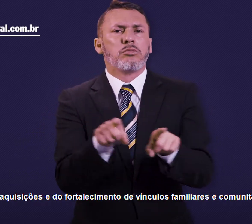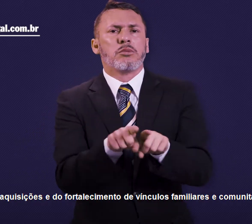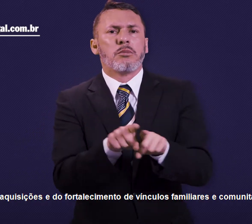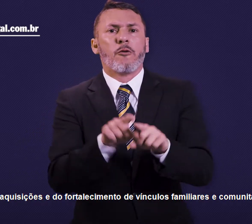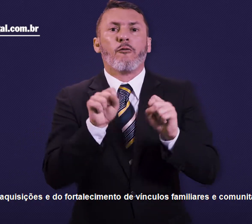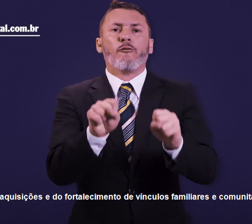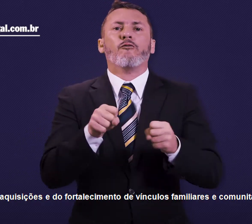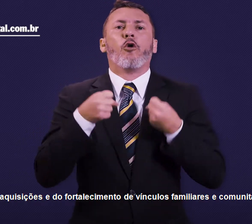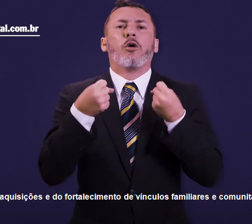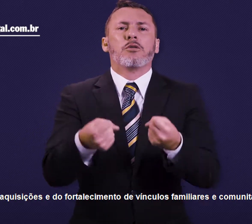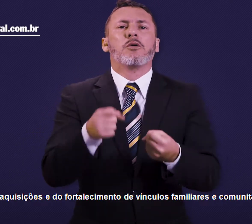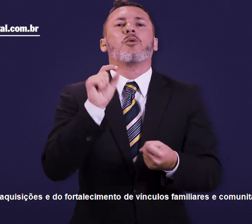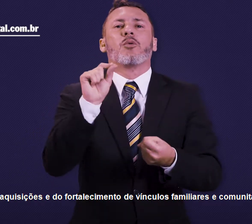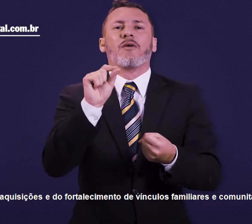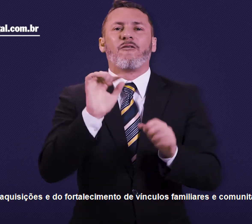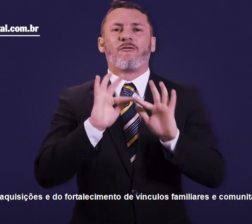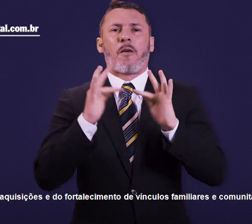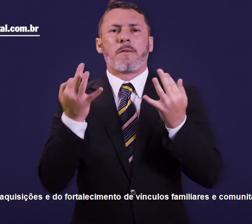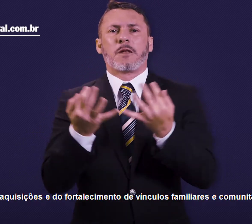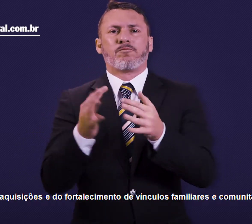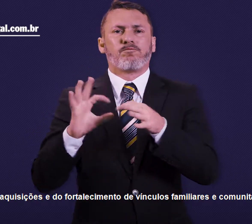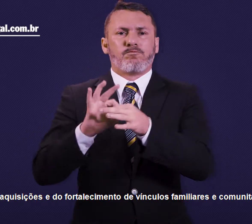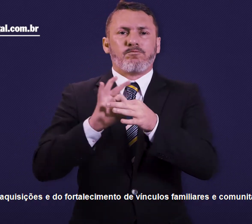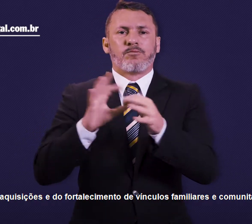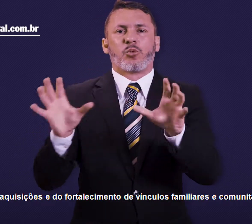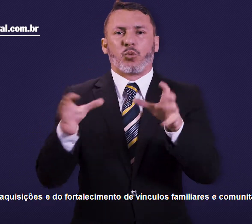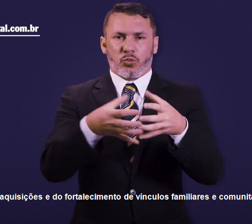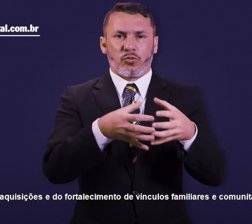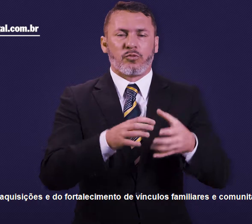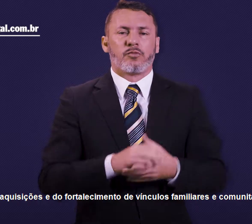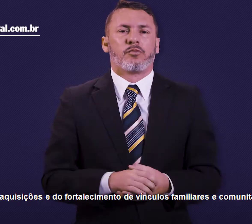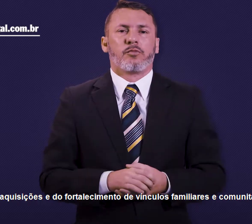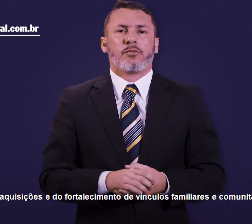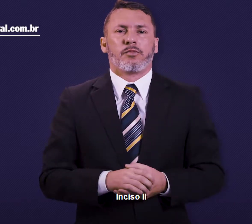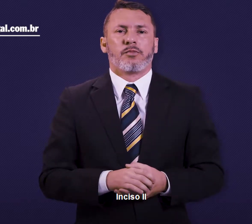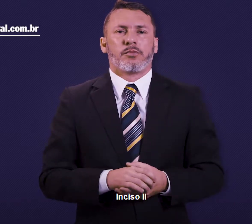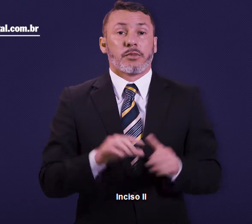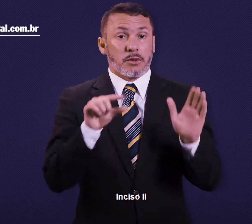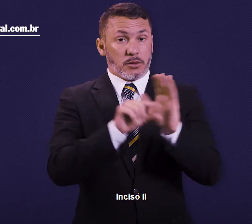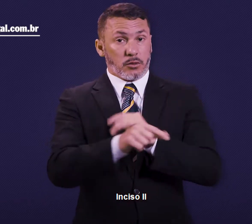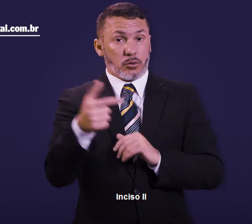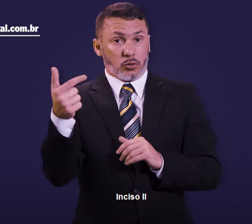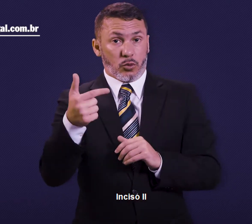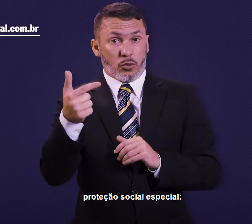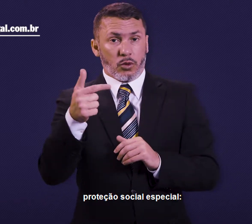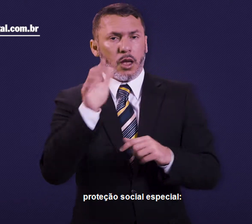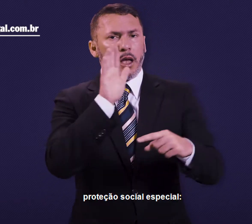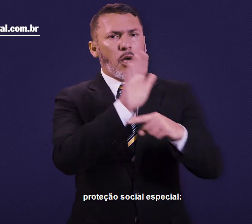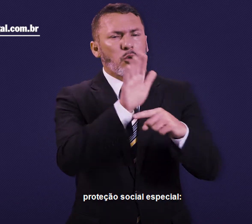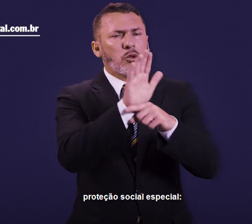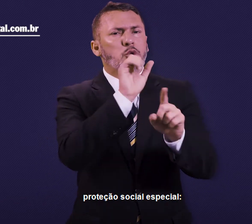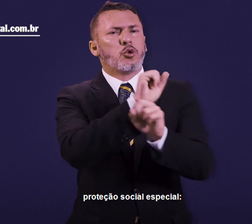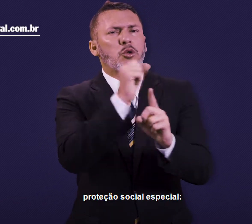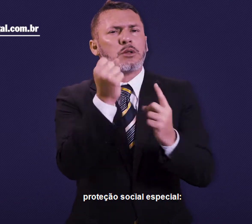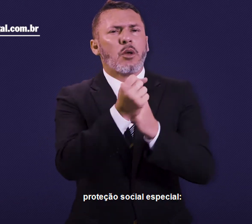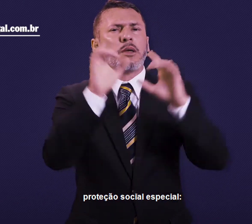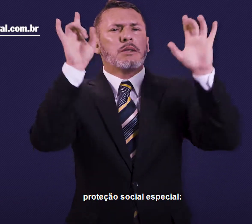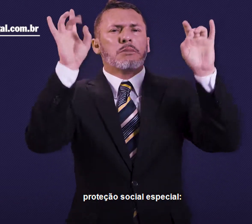e aquisições e do fortalecimento de vínculos familiares e comunitários. Inciso 2. Proteção Social Especial.